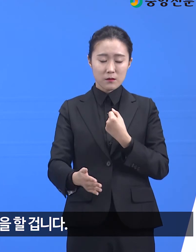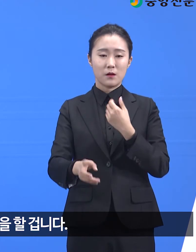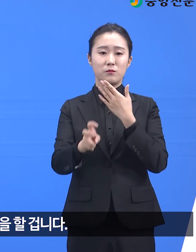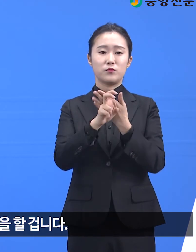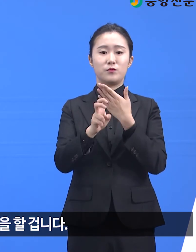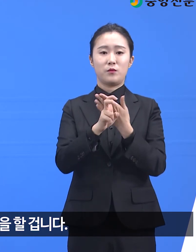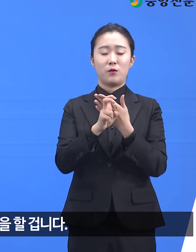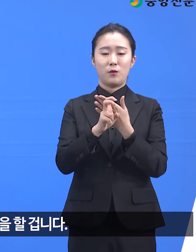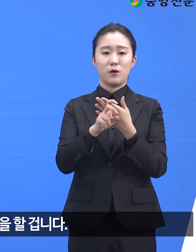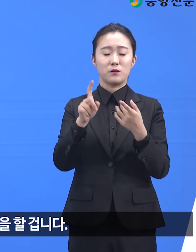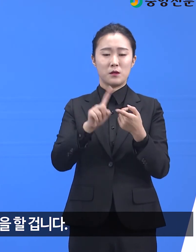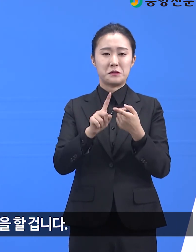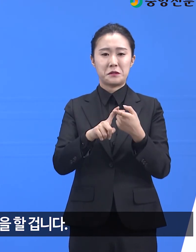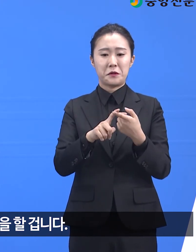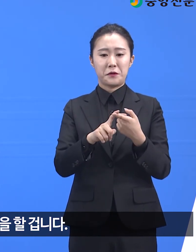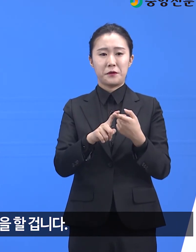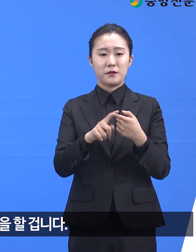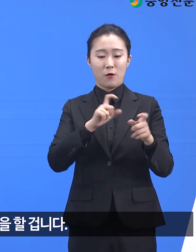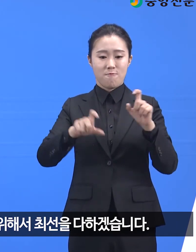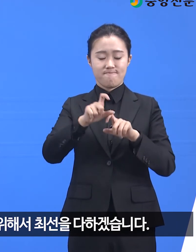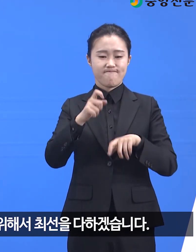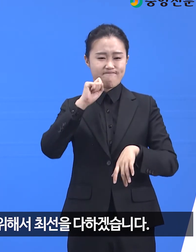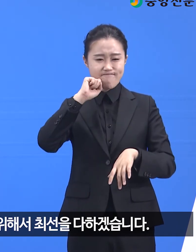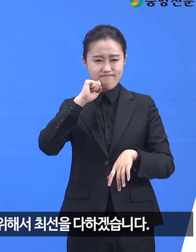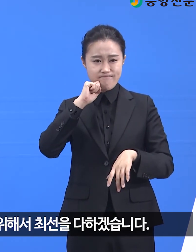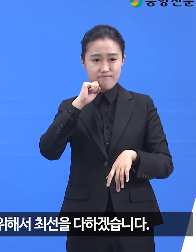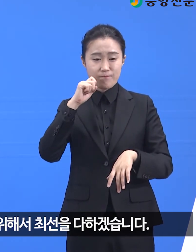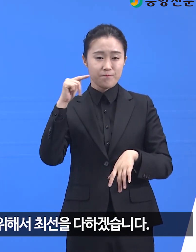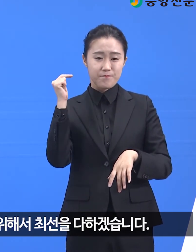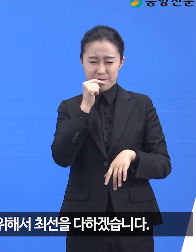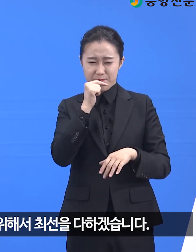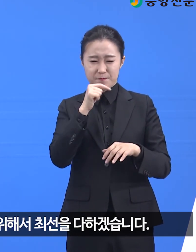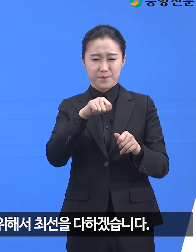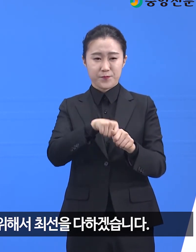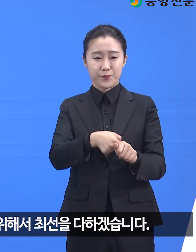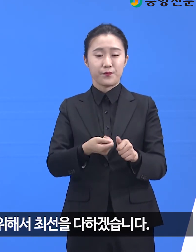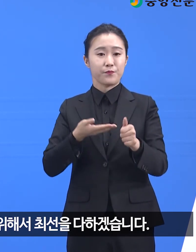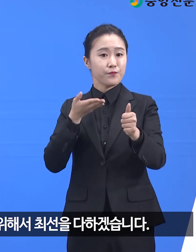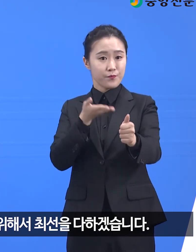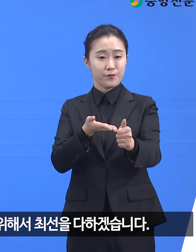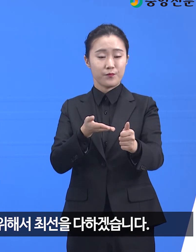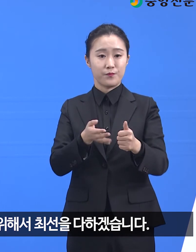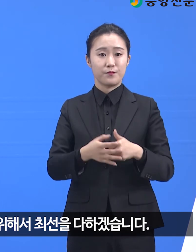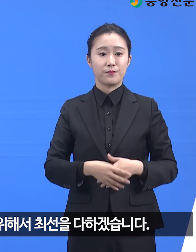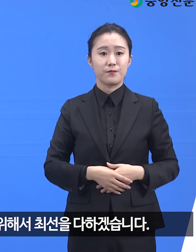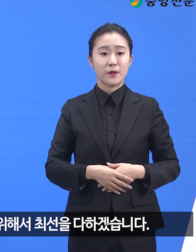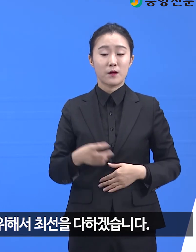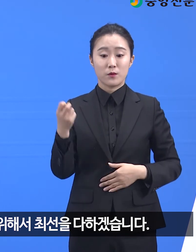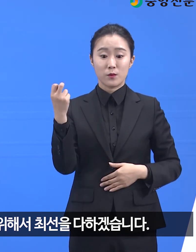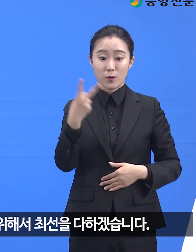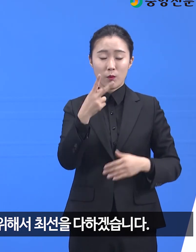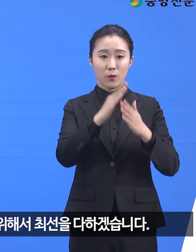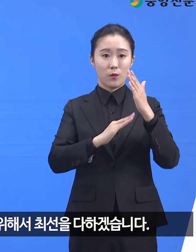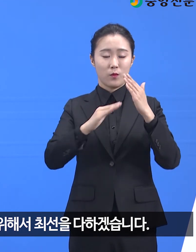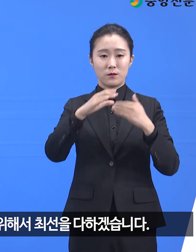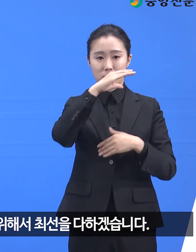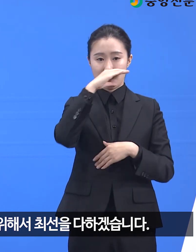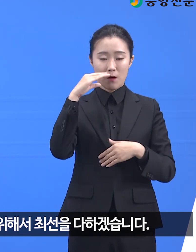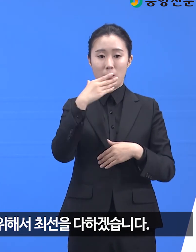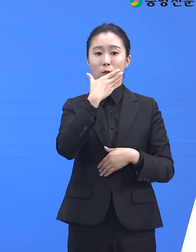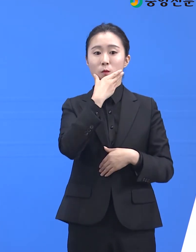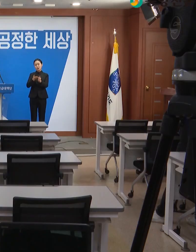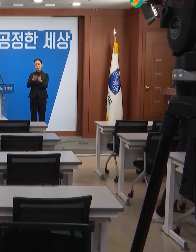무관용 원칙으로 처벌을 할 겁니다 그리고 공정한 복지 공정한 복지 실현을 위해서 최선을